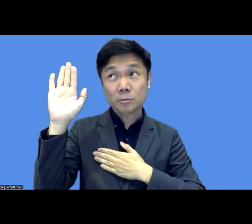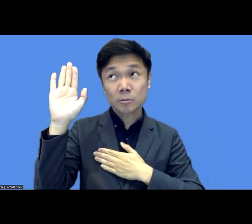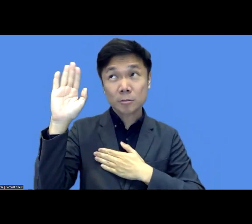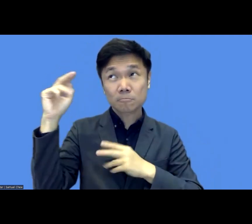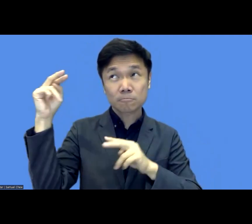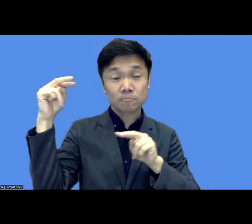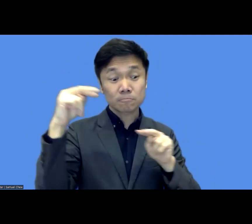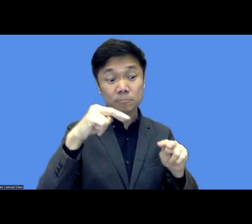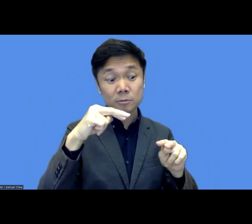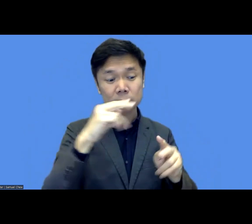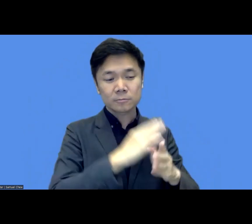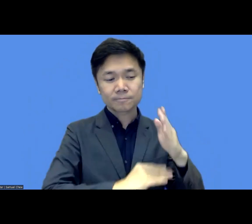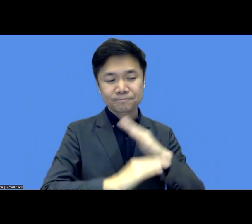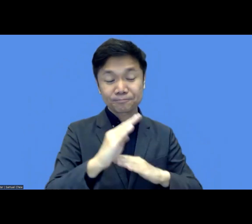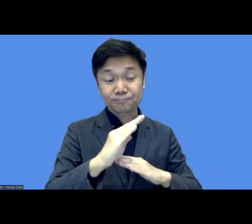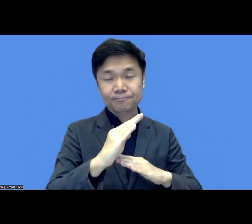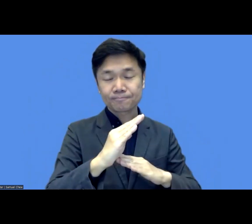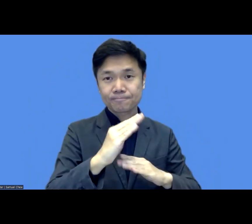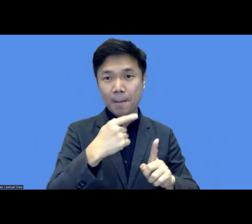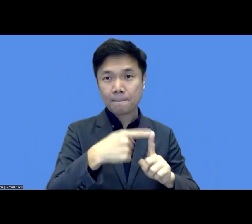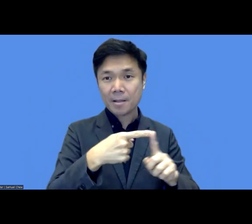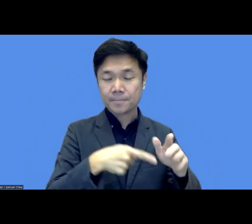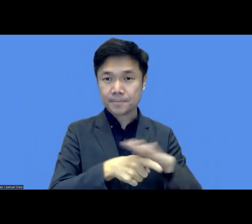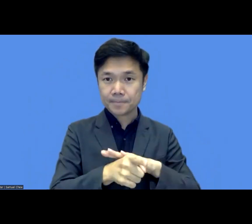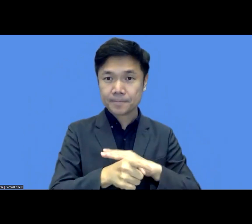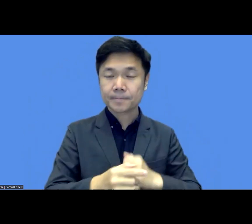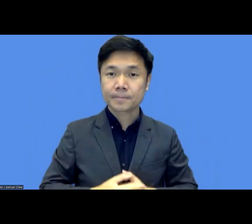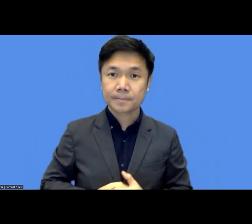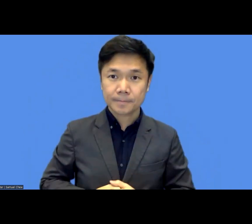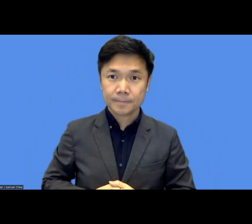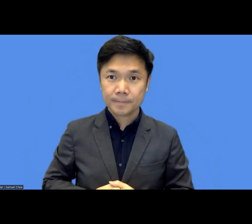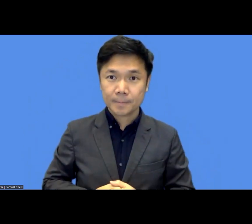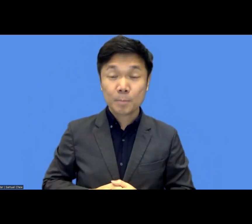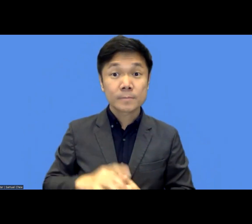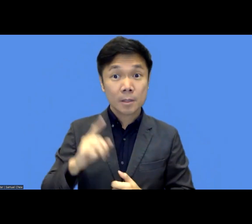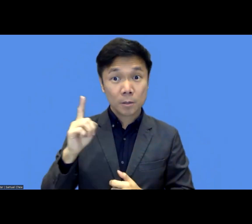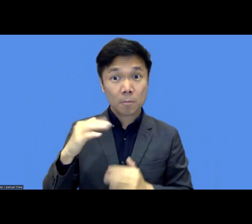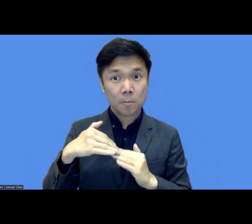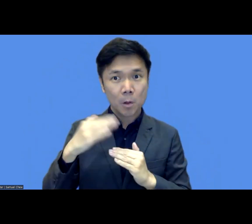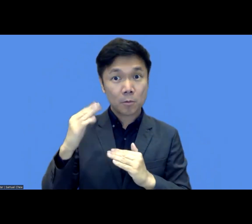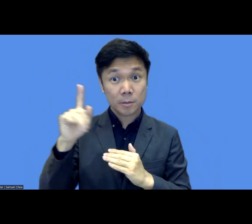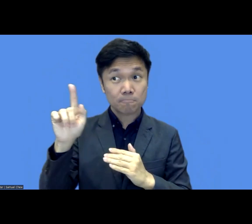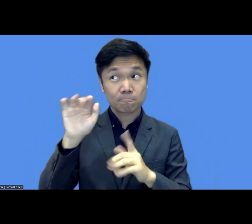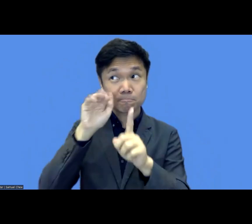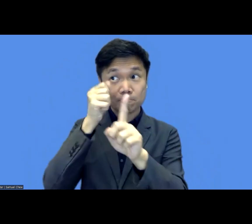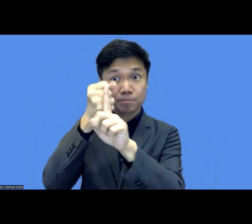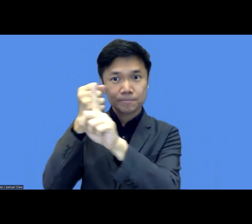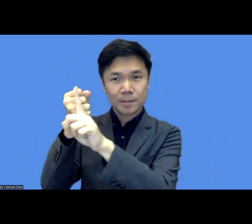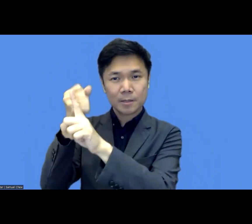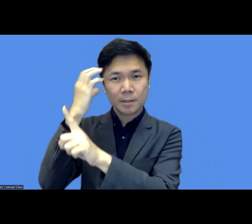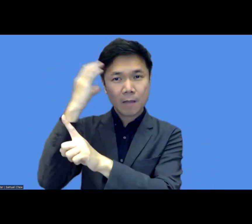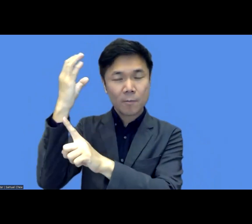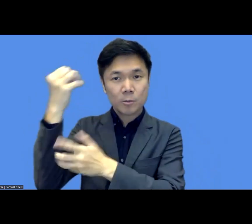esos compromisos y algunos ya son más sensitivos en lo que